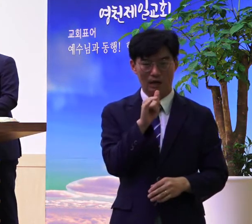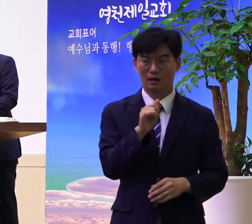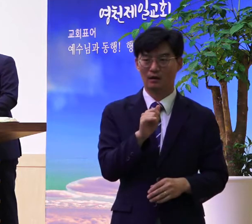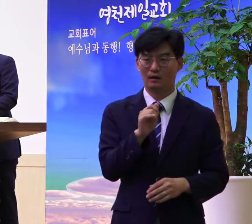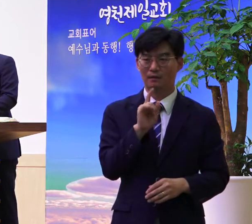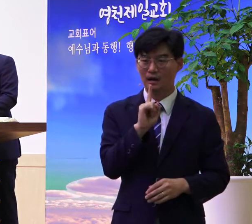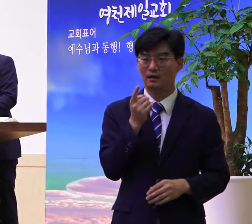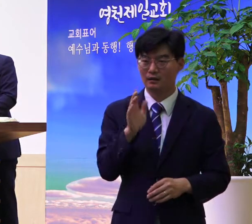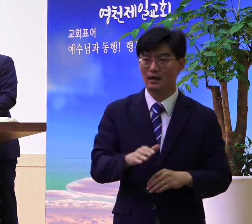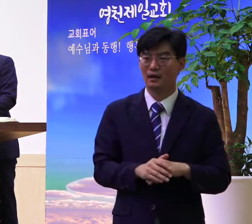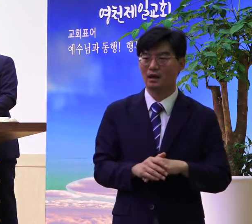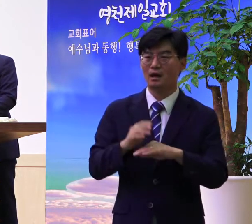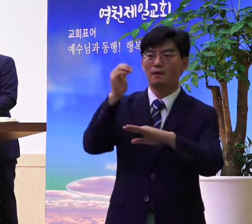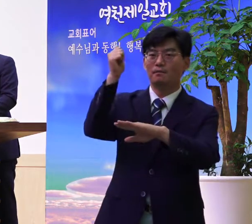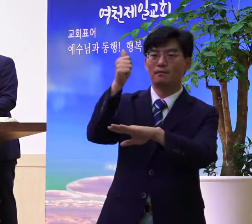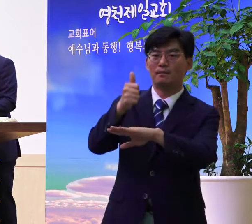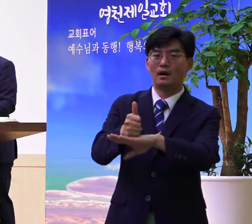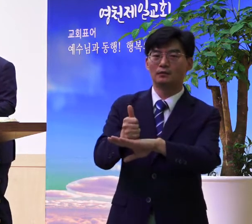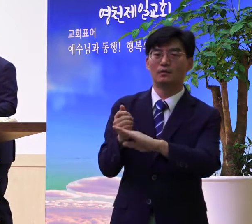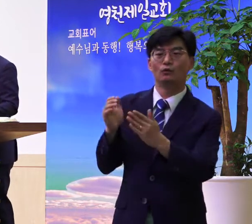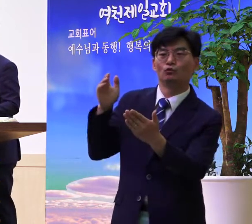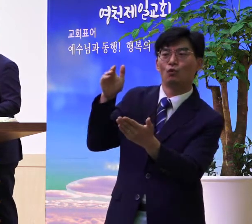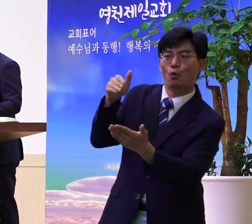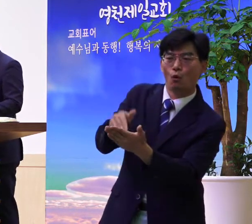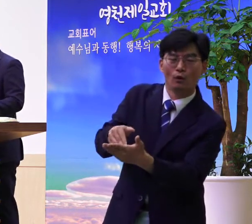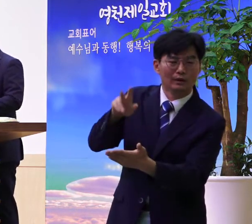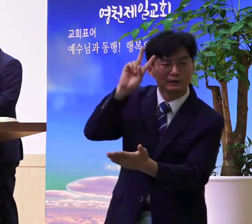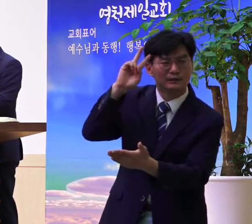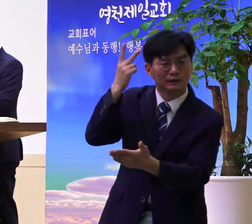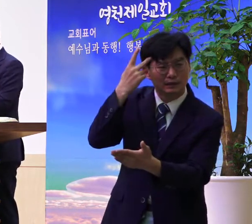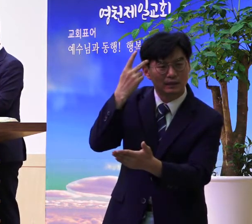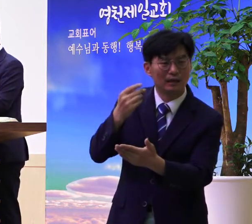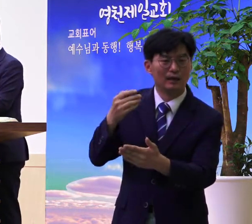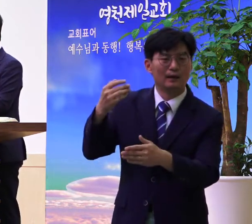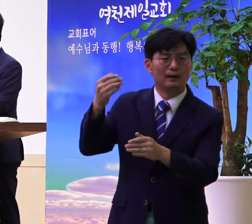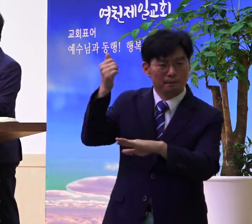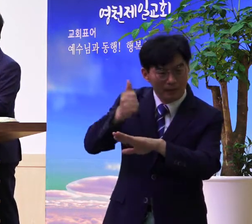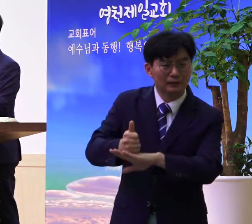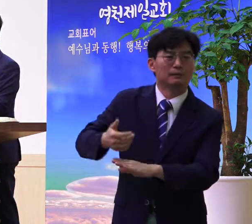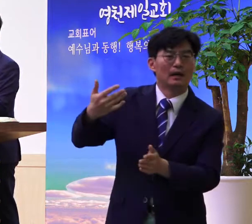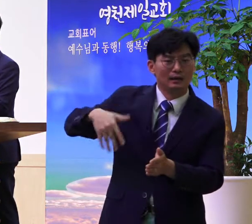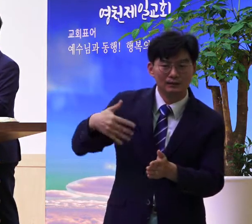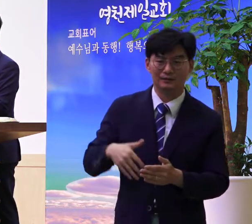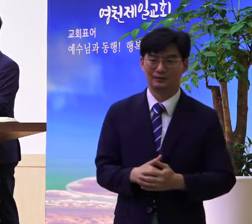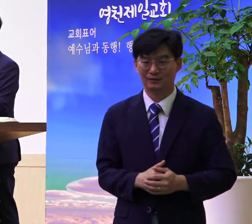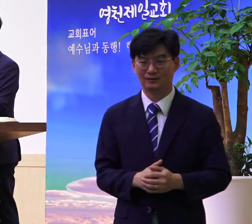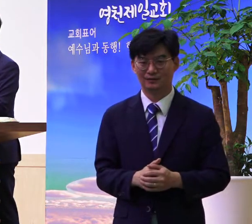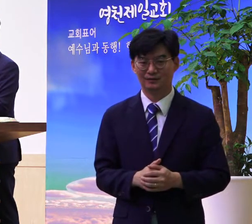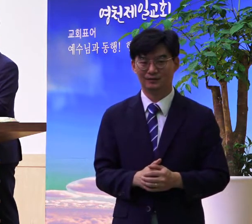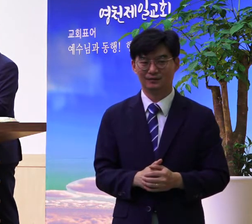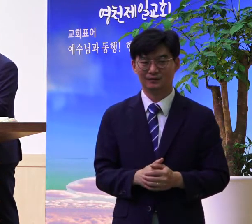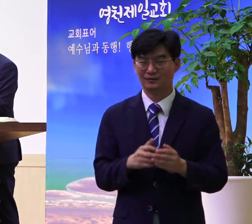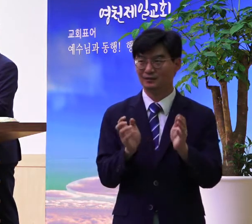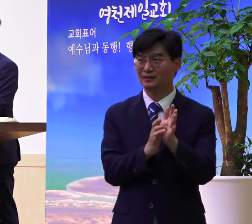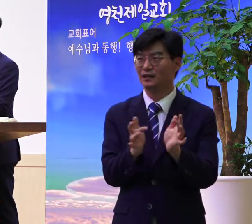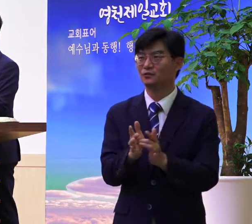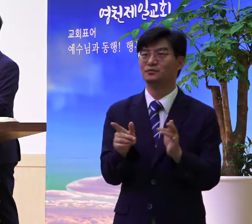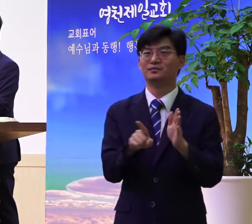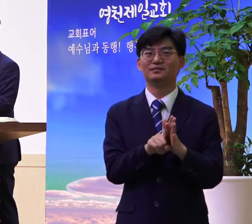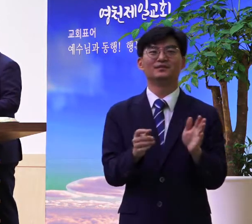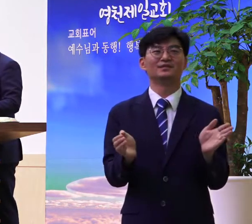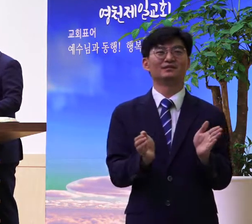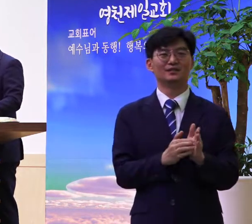종착지에 도착한 것처럼 그렇게 생각하고 그렇게 사는 사람들이 있는 것 같습니다. 예수